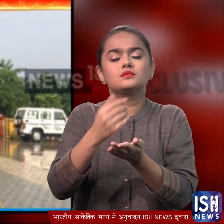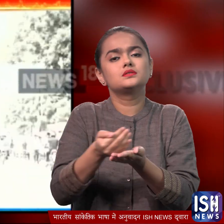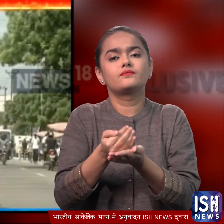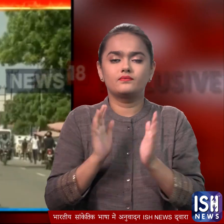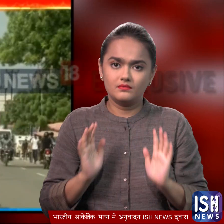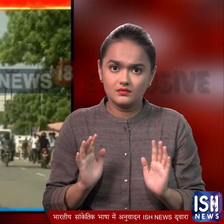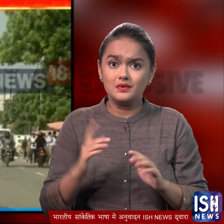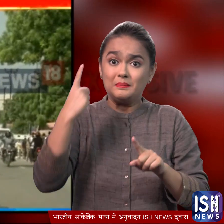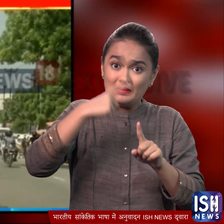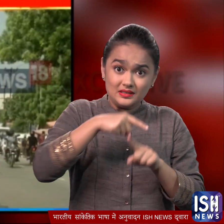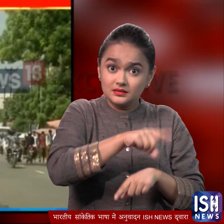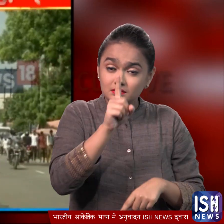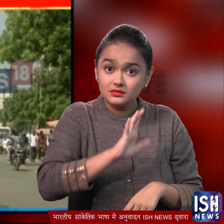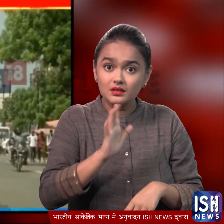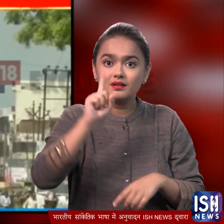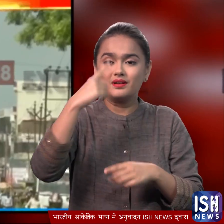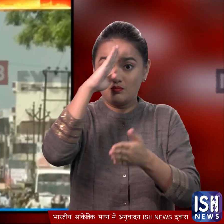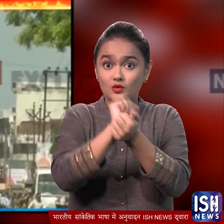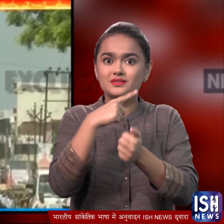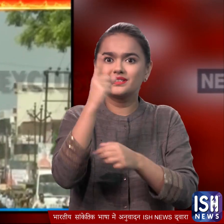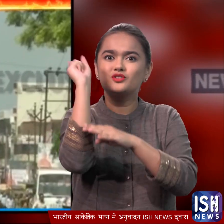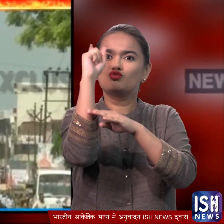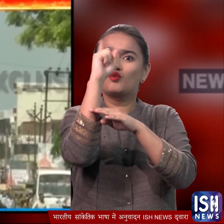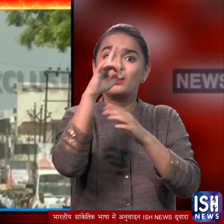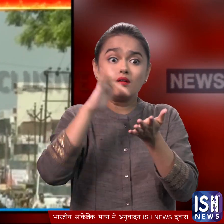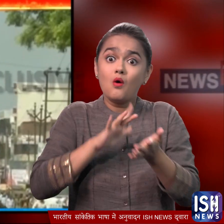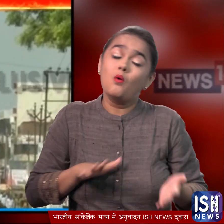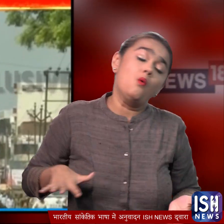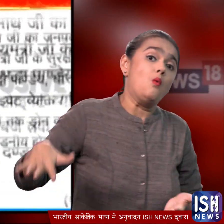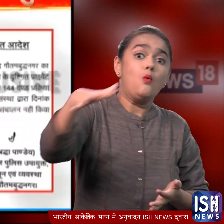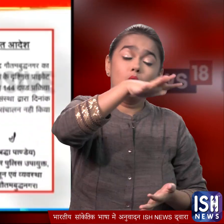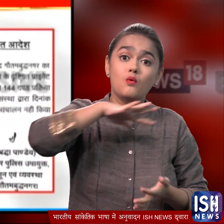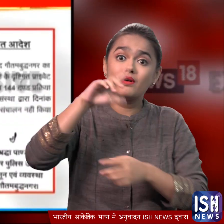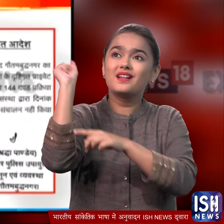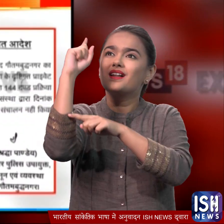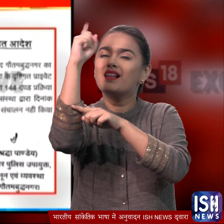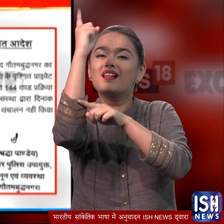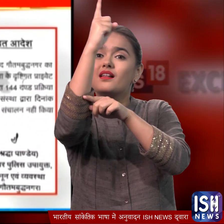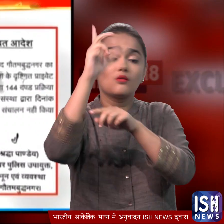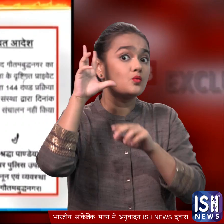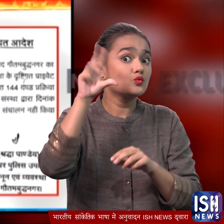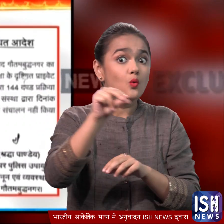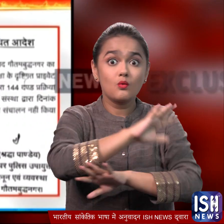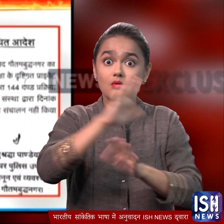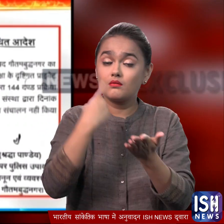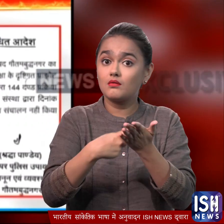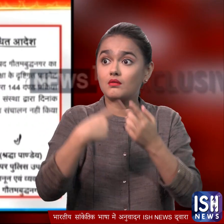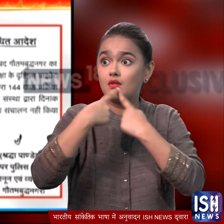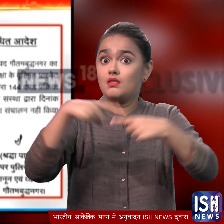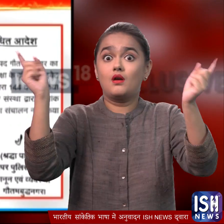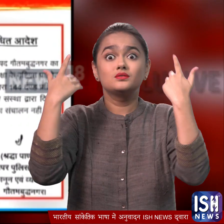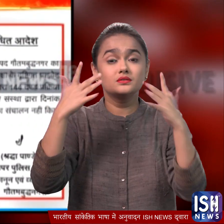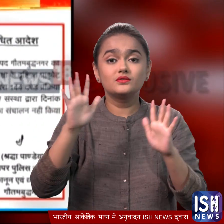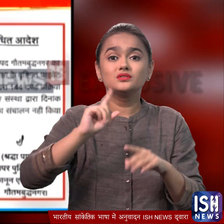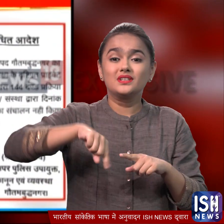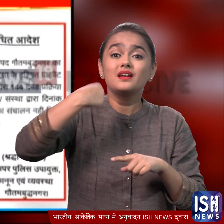किया जाएगा। इसके अलावा पूरे दादरी में पुलिस ने ड्रोन उड़ाने पर भी पाबंदी लगाई है। इसके लिए बाकायदा एक आदेश जारी किया गया है। ड्रोन किसी